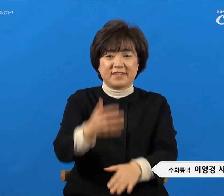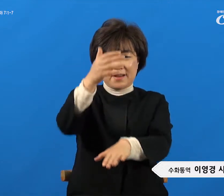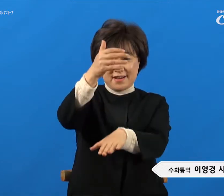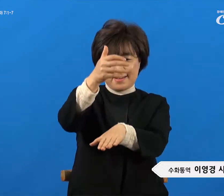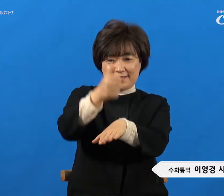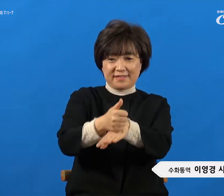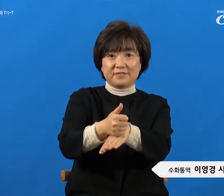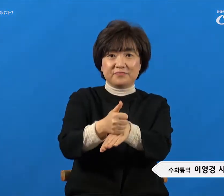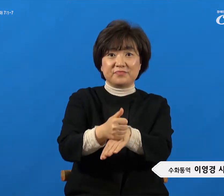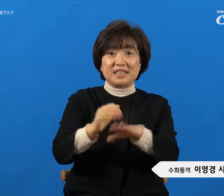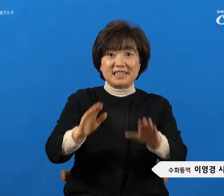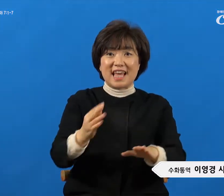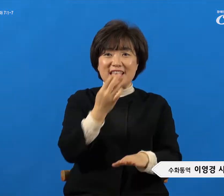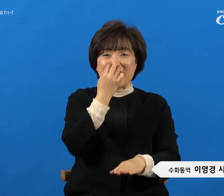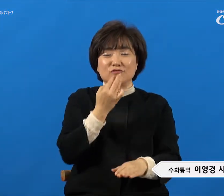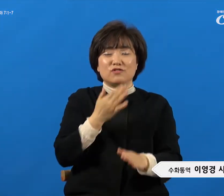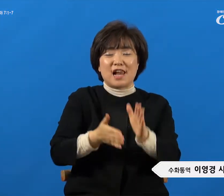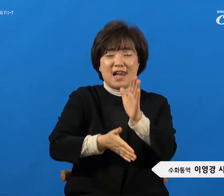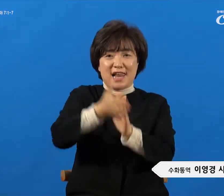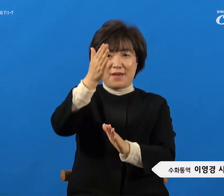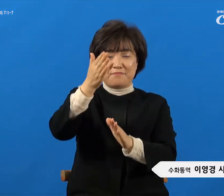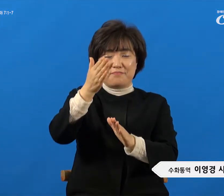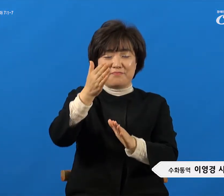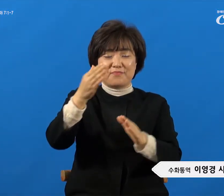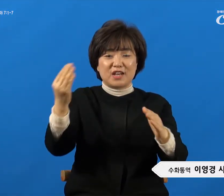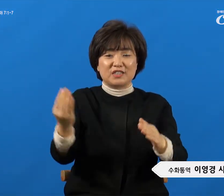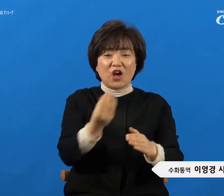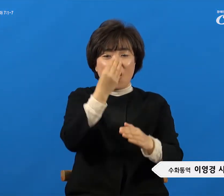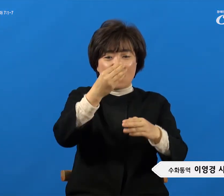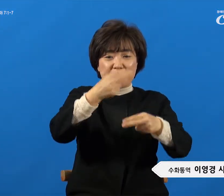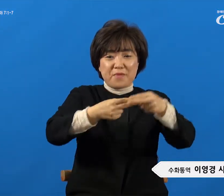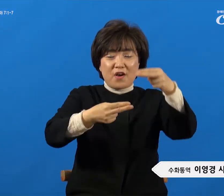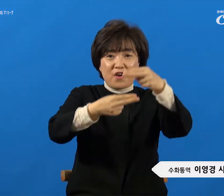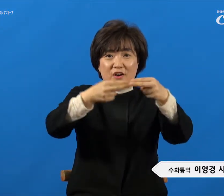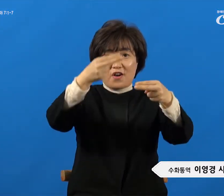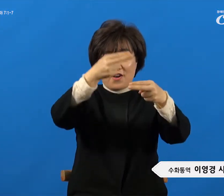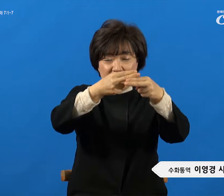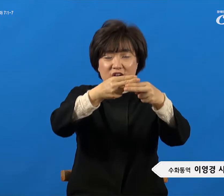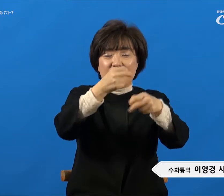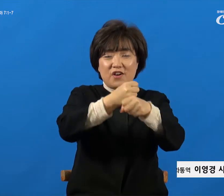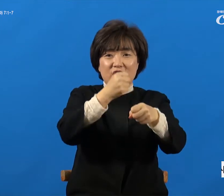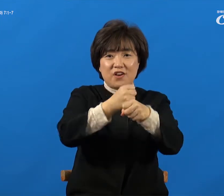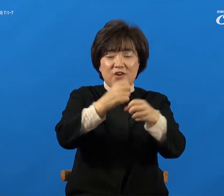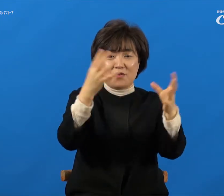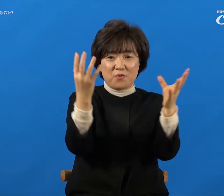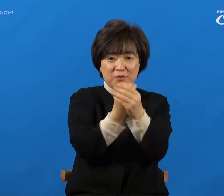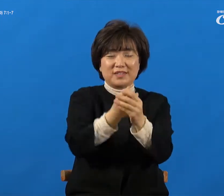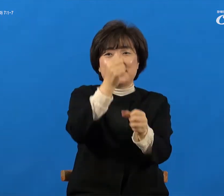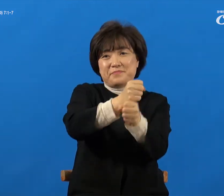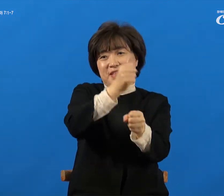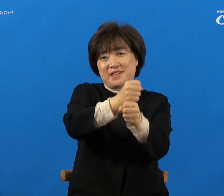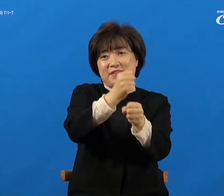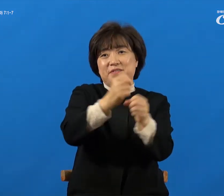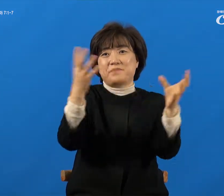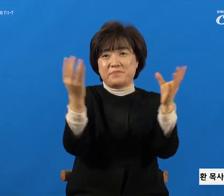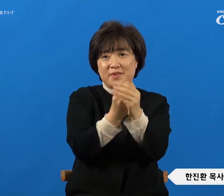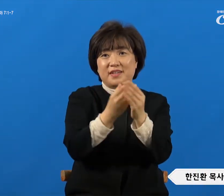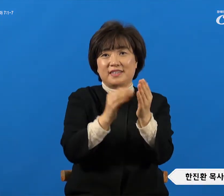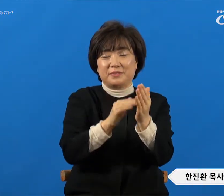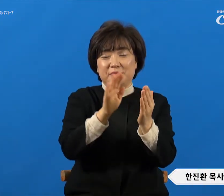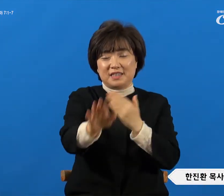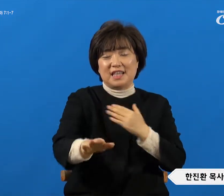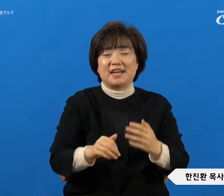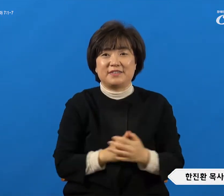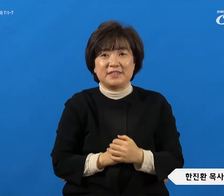드디어 예루살렘 성벽 공사가 끝이 났습니다. 총 52일이 걸린 공사가 다